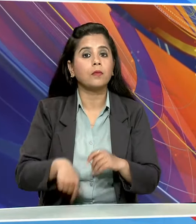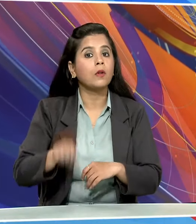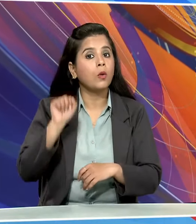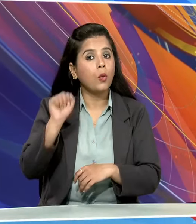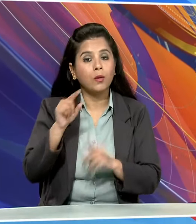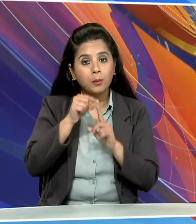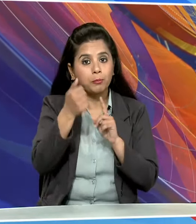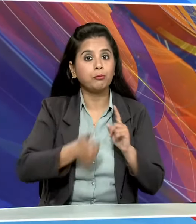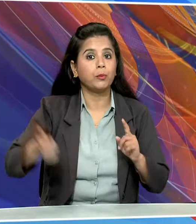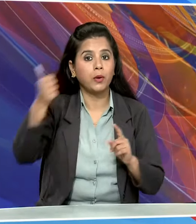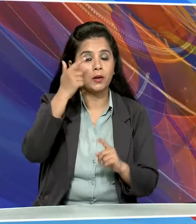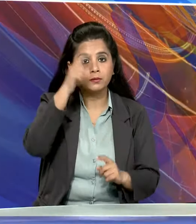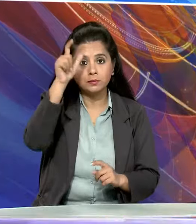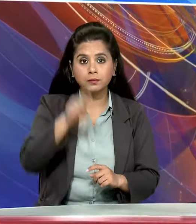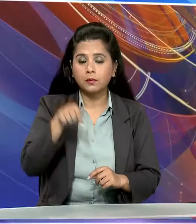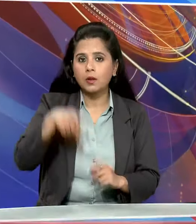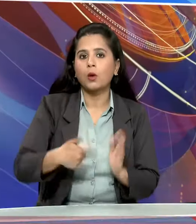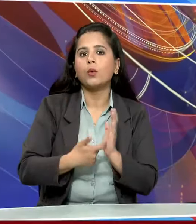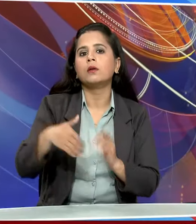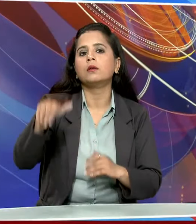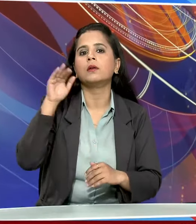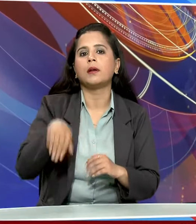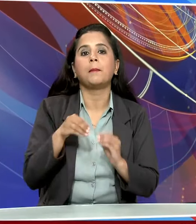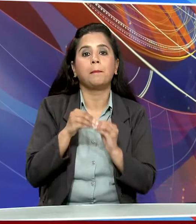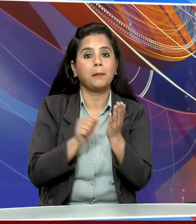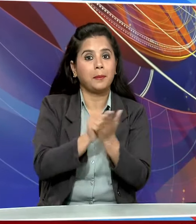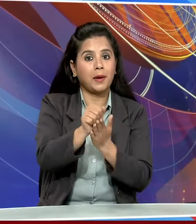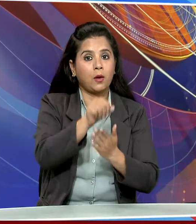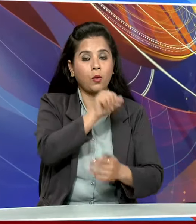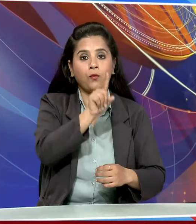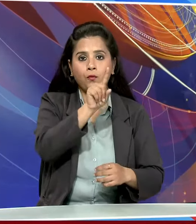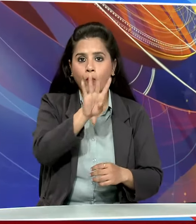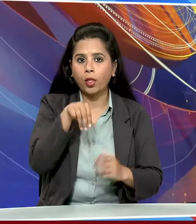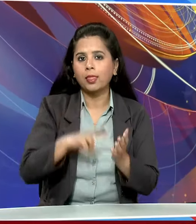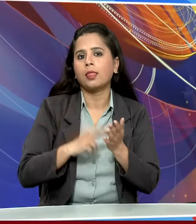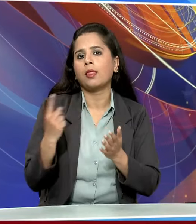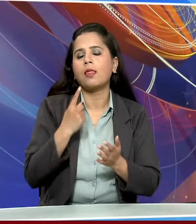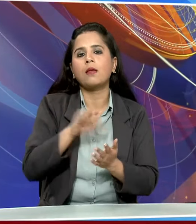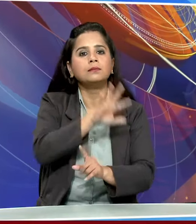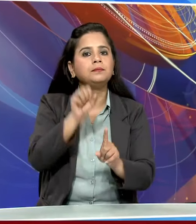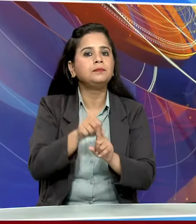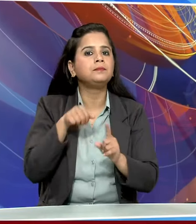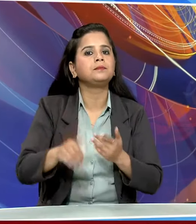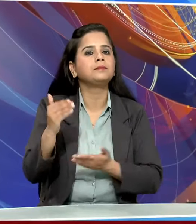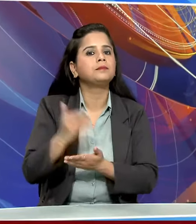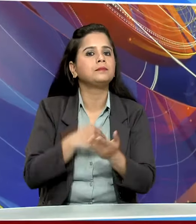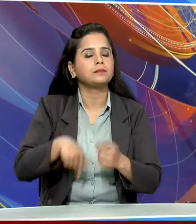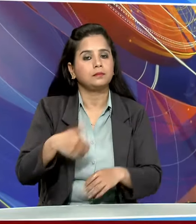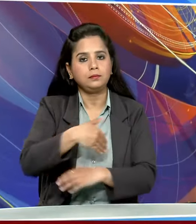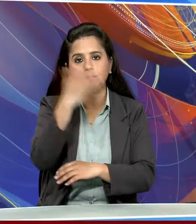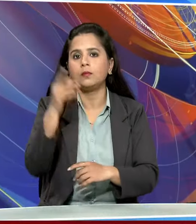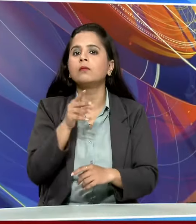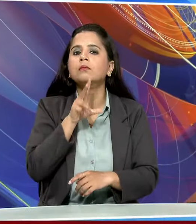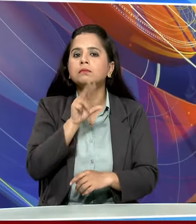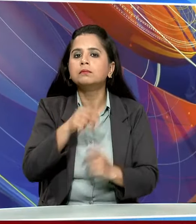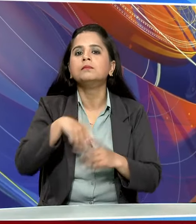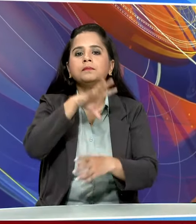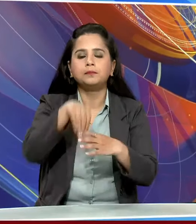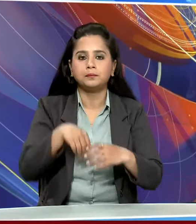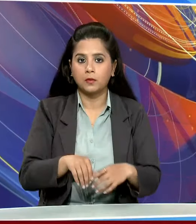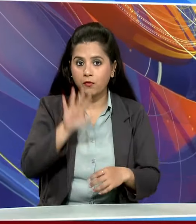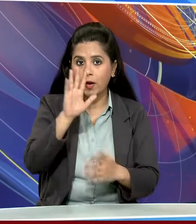राष्ट्रपति द्रौपदी मुर्मू आज राजस्थान के बीकानेर में 14वें राष्ट्रीय संस्कृति महोत्सव को करेंगी संबोधित।